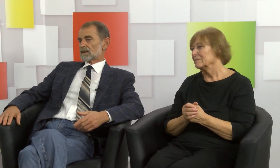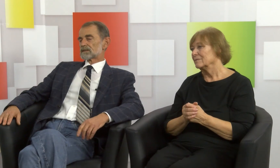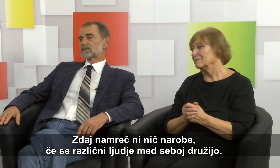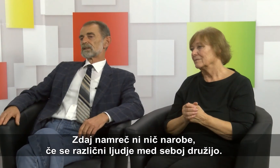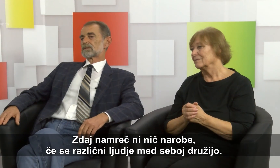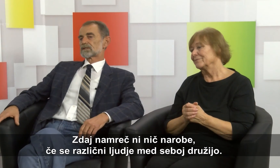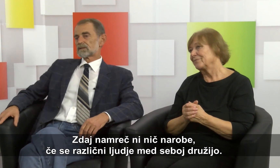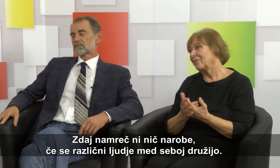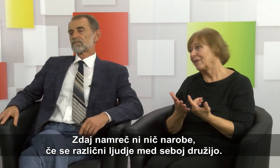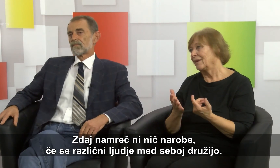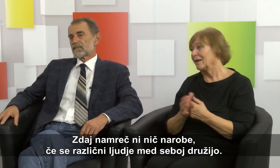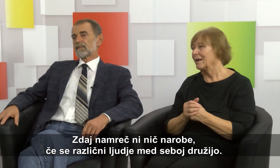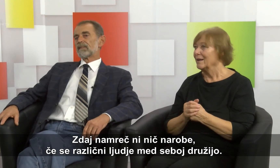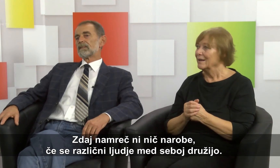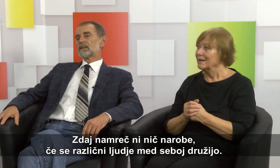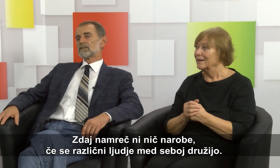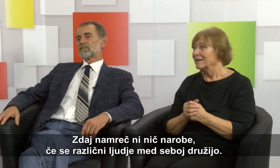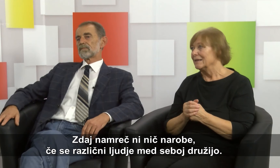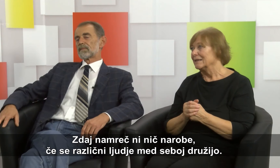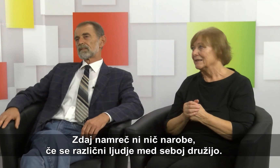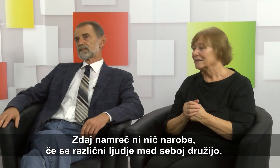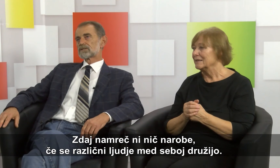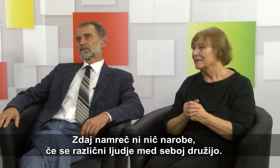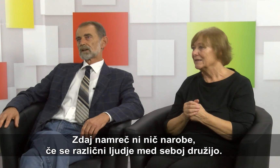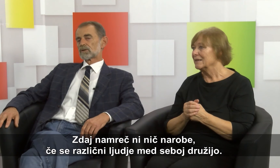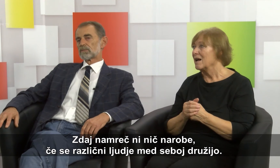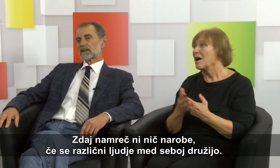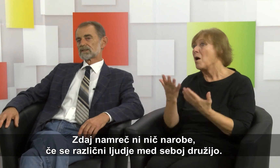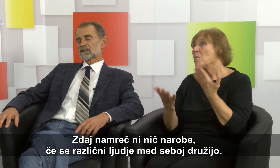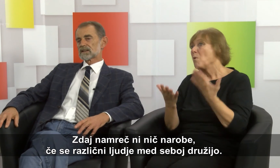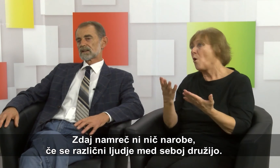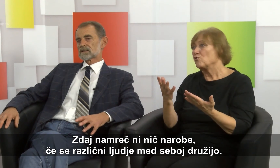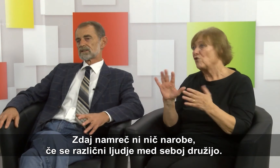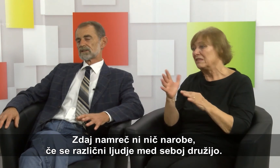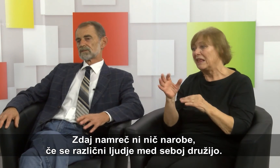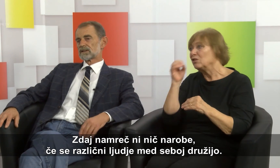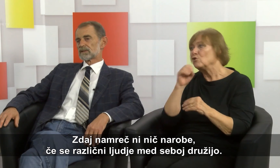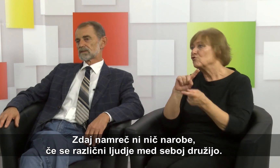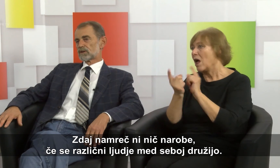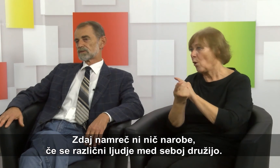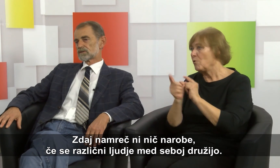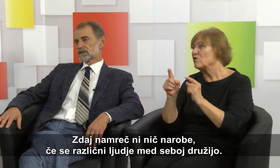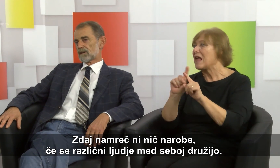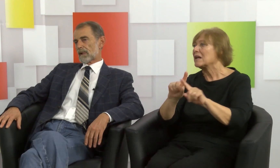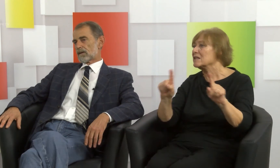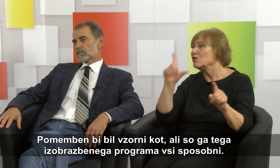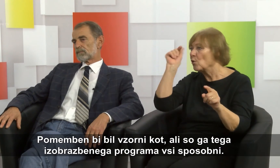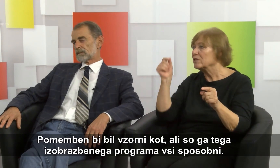Tako gluhi in avtisti skupaj v enem razredu? Zdaj, najbrž ni nič narobe, ne, če se različni ljudje med seboj družijo. Pomembno